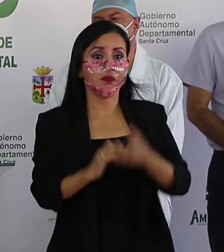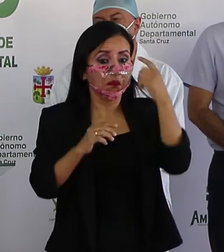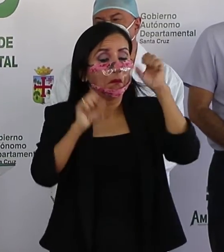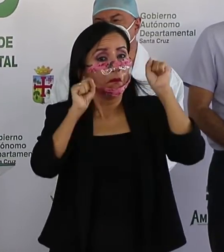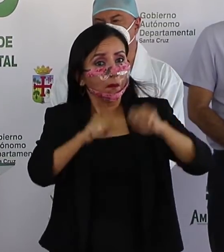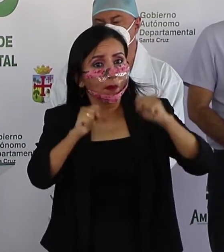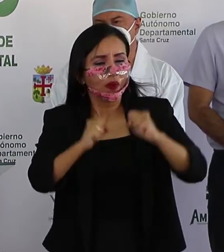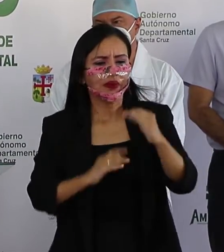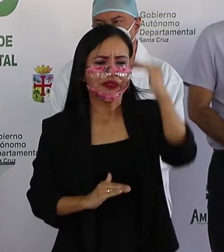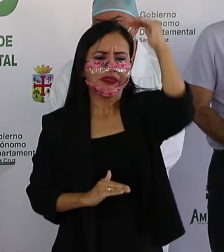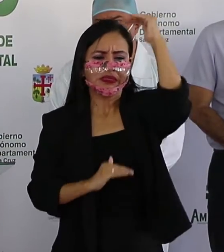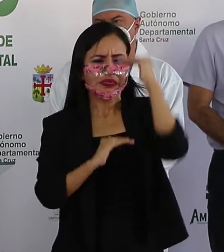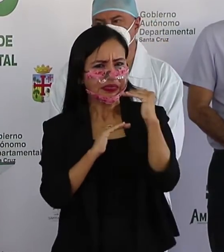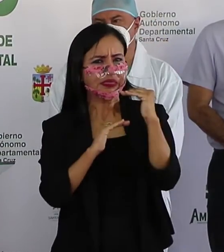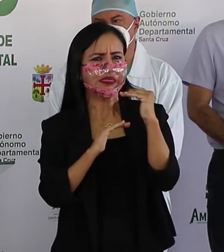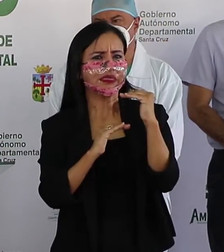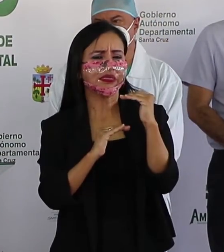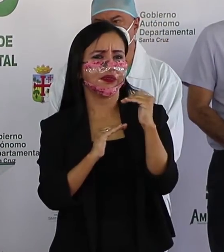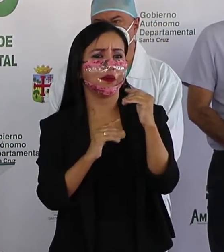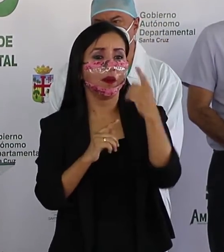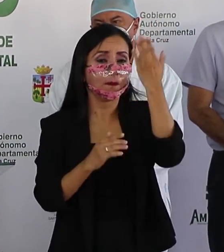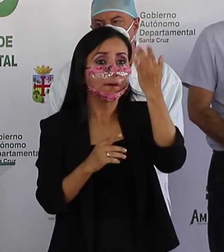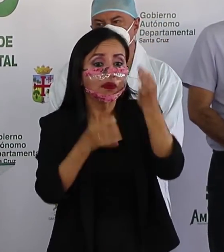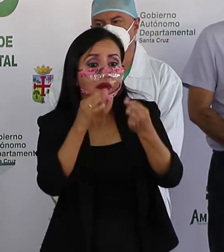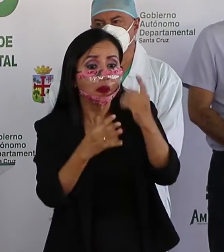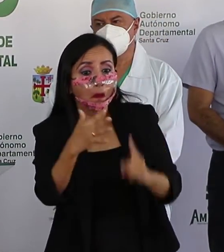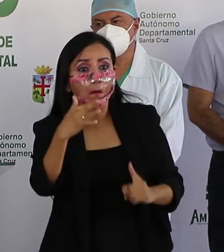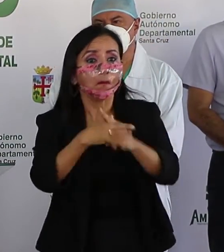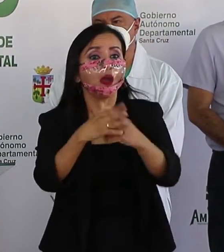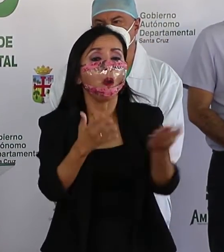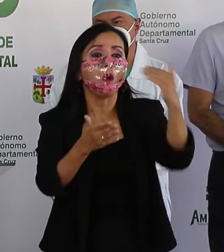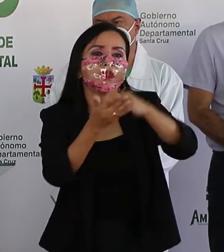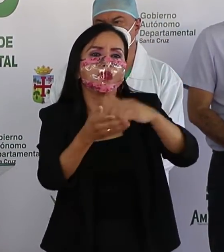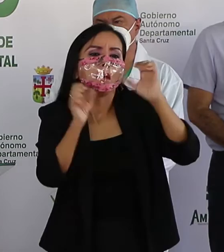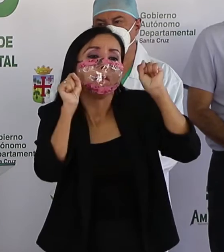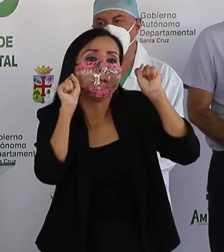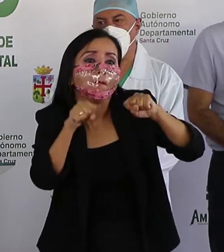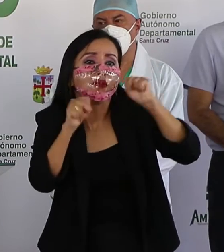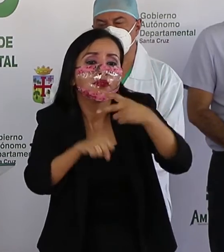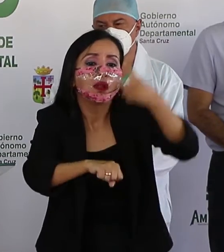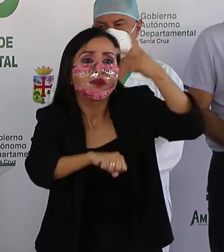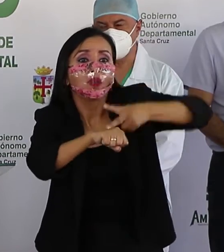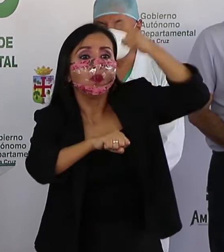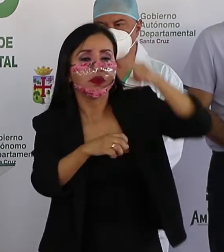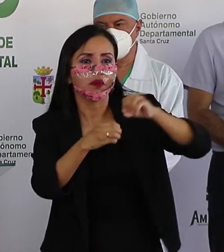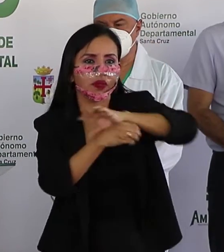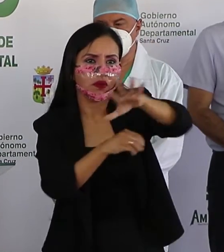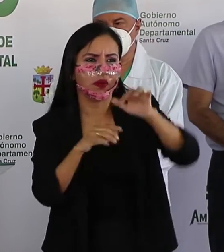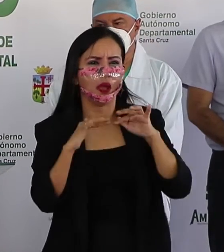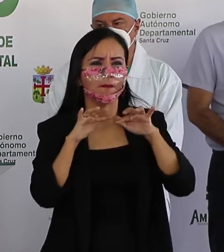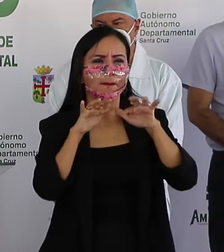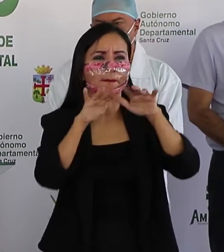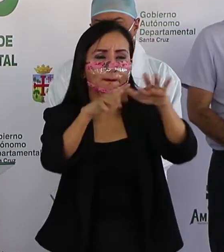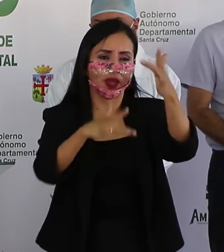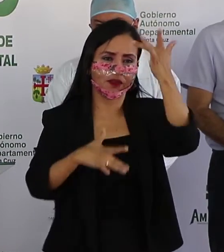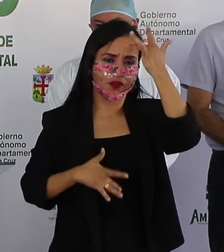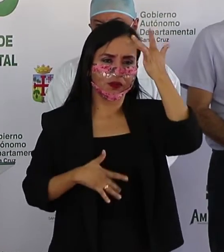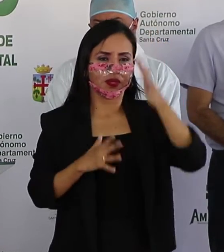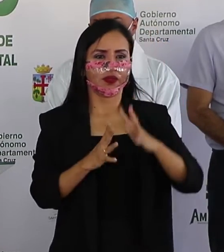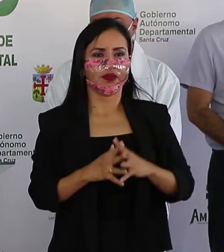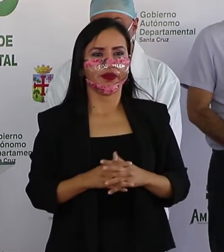para que podamos minimizar el rebrote posible que pudiera darse de esta